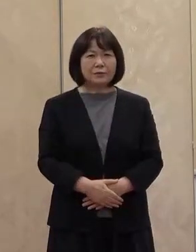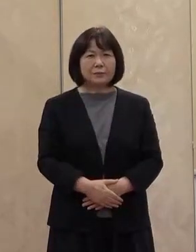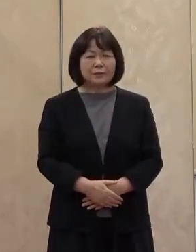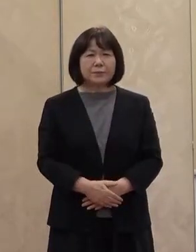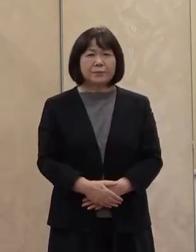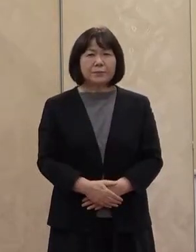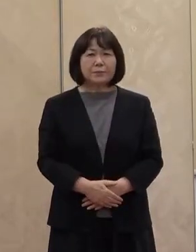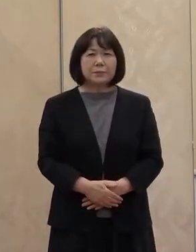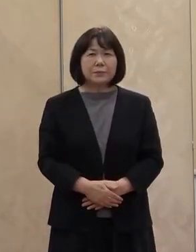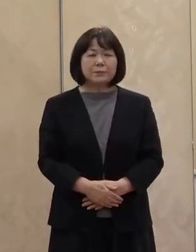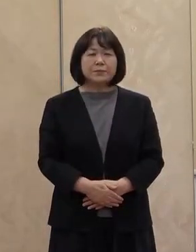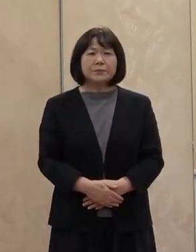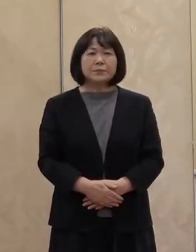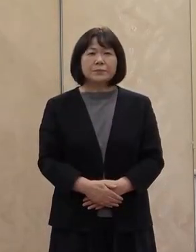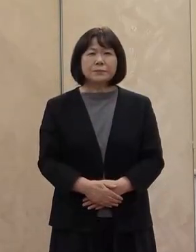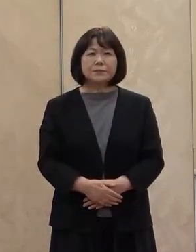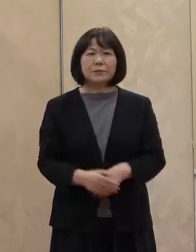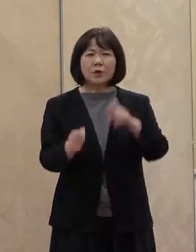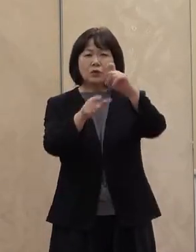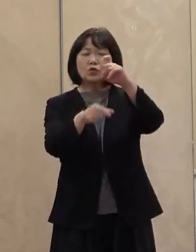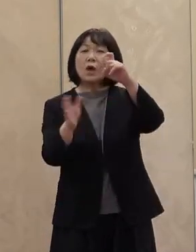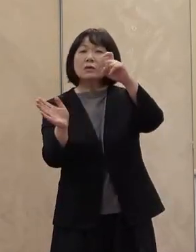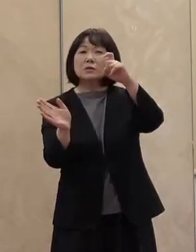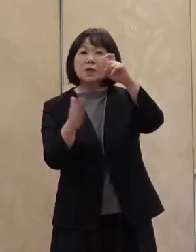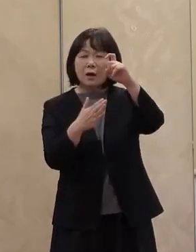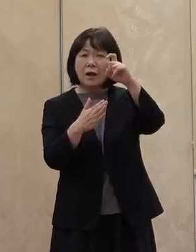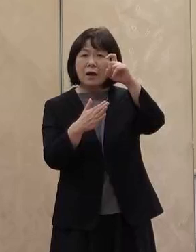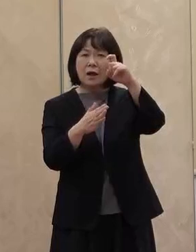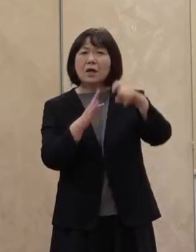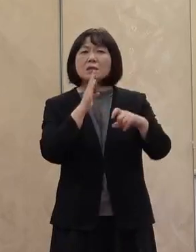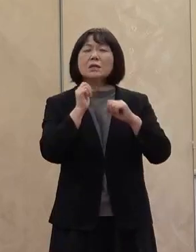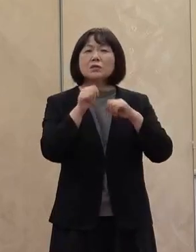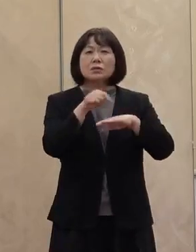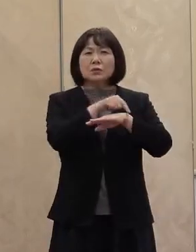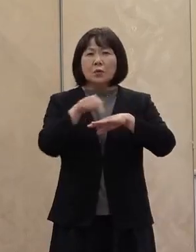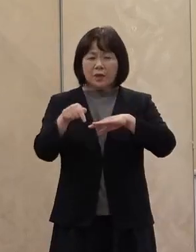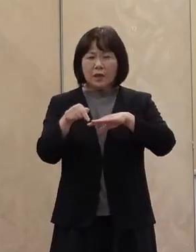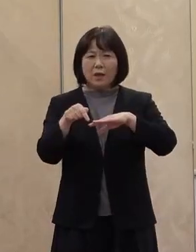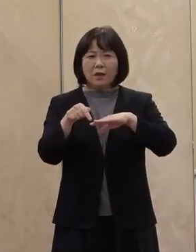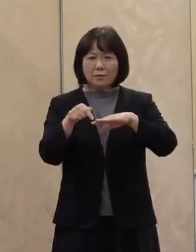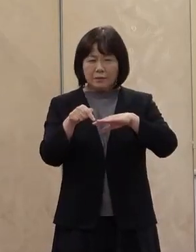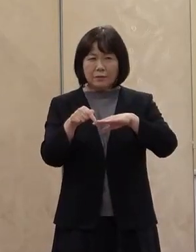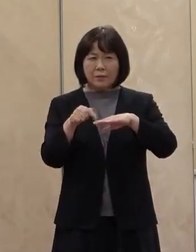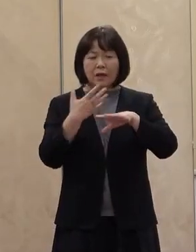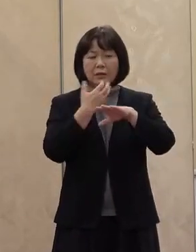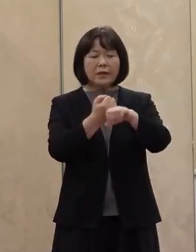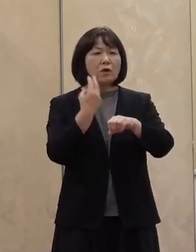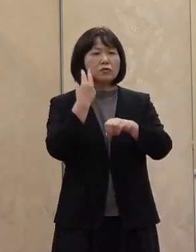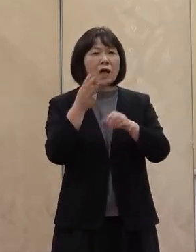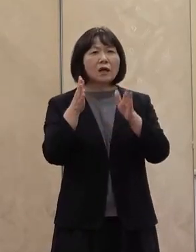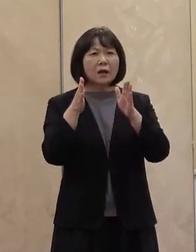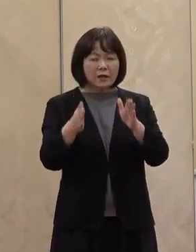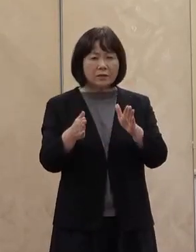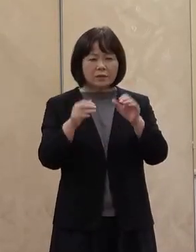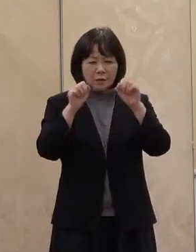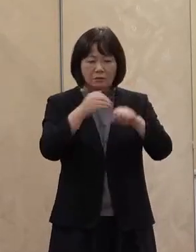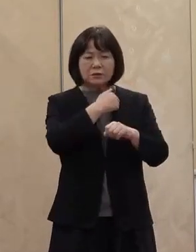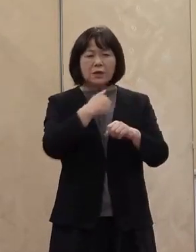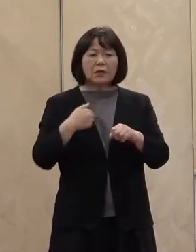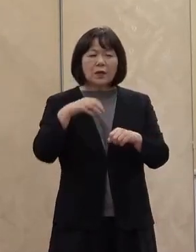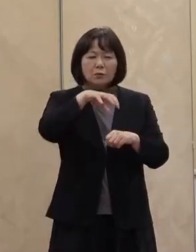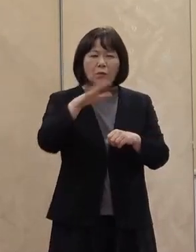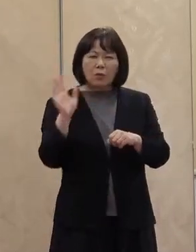から来月からも実施予定で、3ヶ月定着というのは確認できたところから支給をしてい